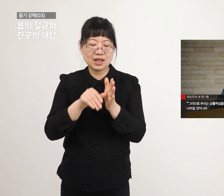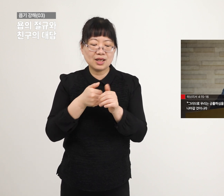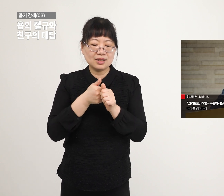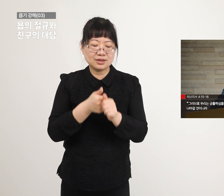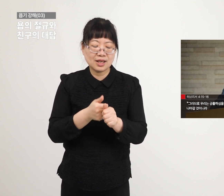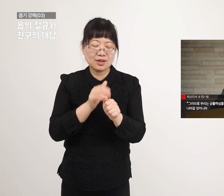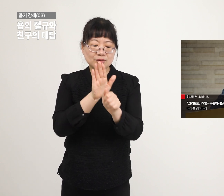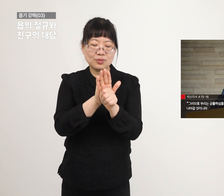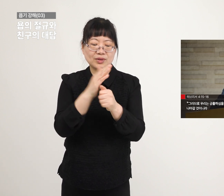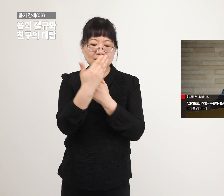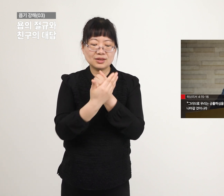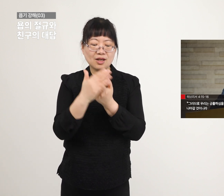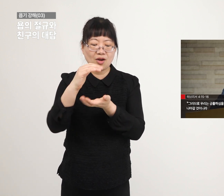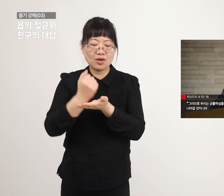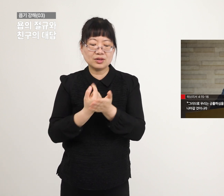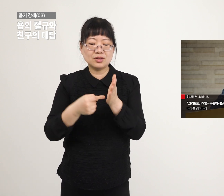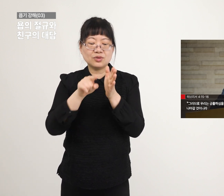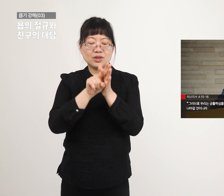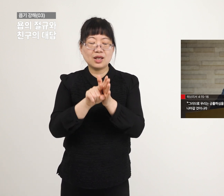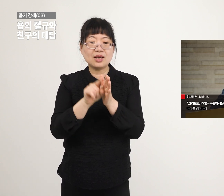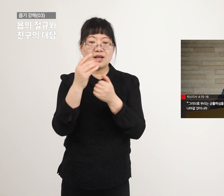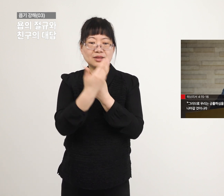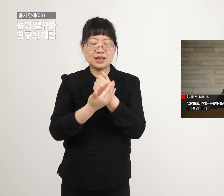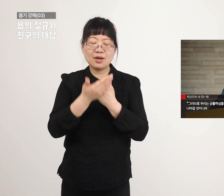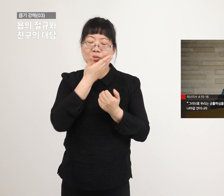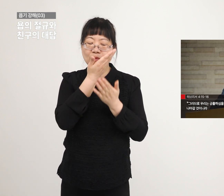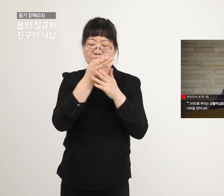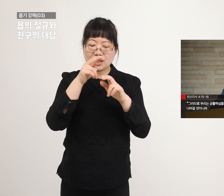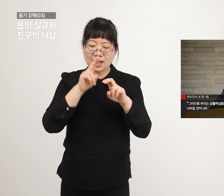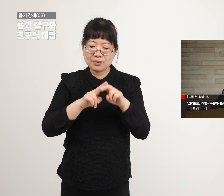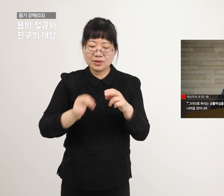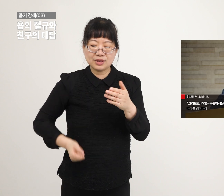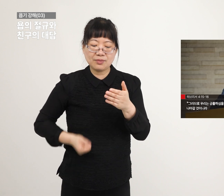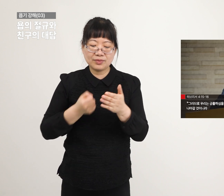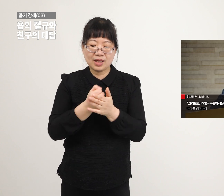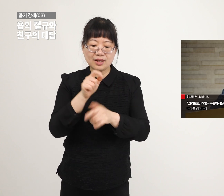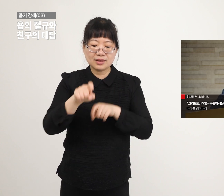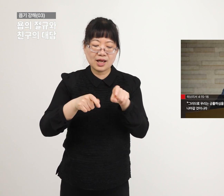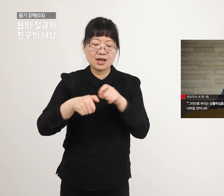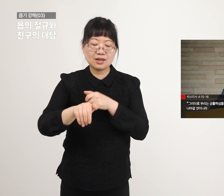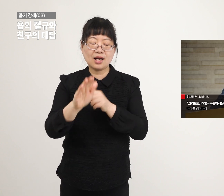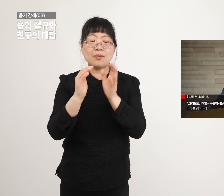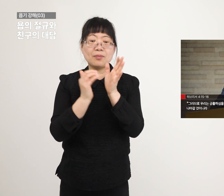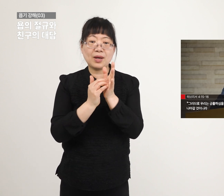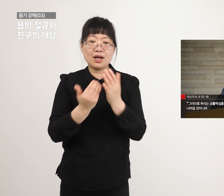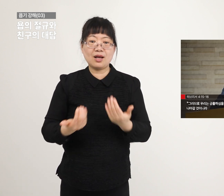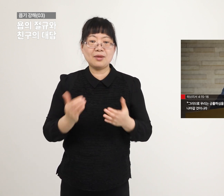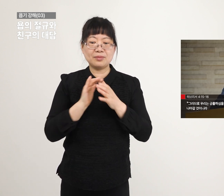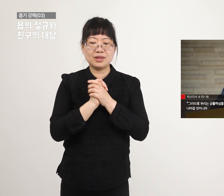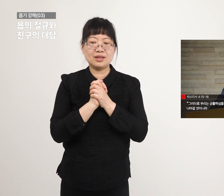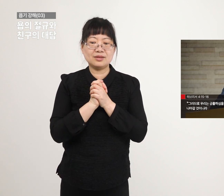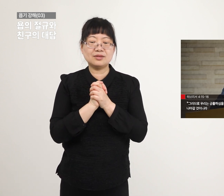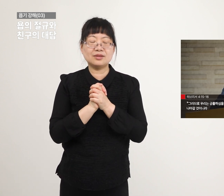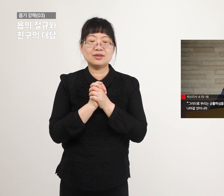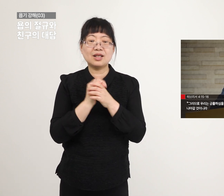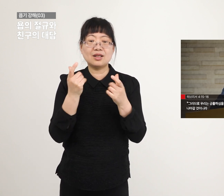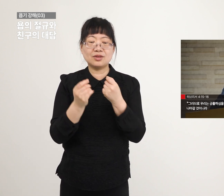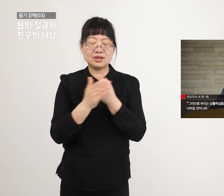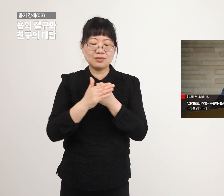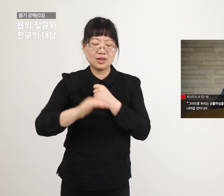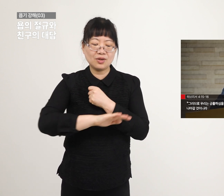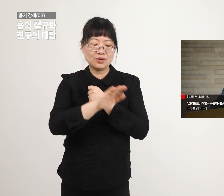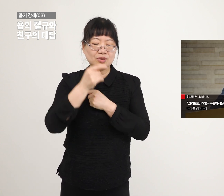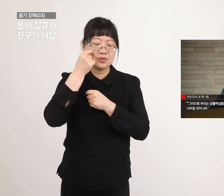따라 돕는 은혜를 얻기 위하여 은혜의 보좌 앞으로 담대히 나아갈 것이니라. 아멘. 그러므로